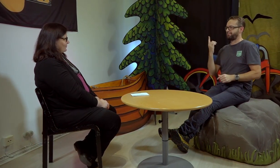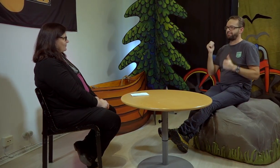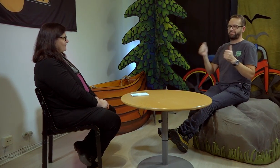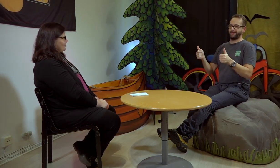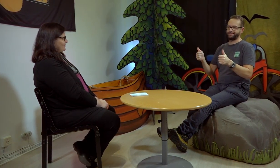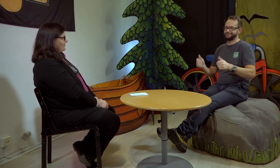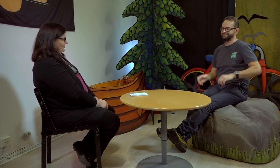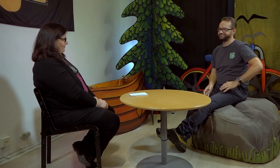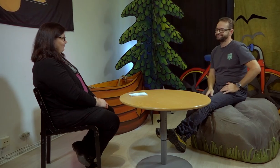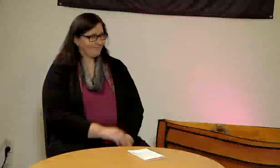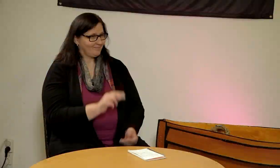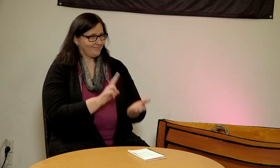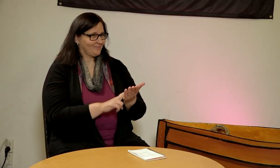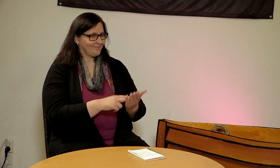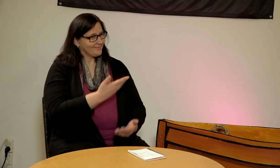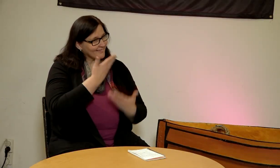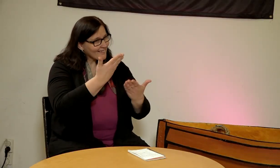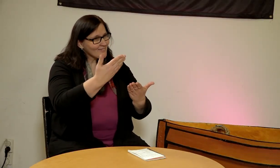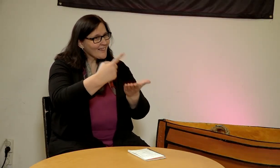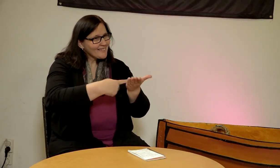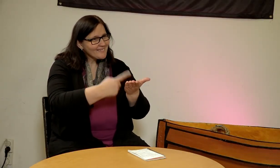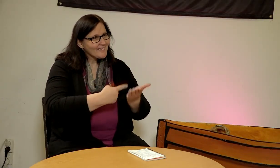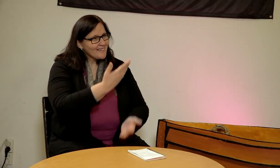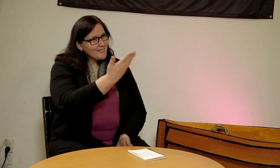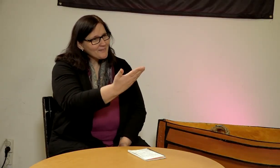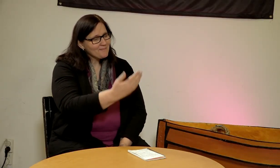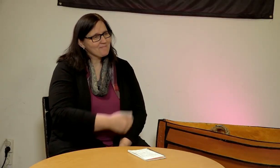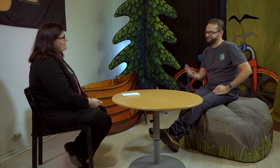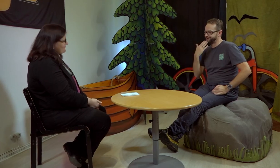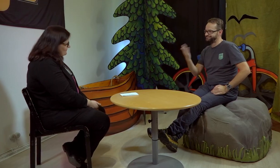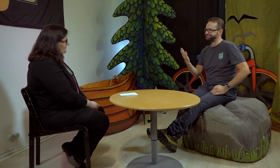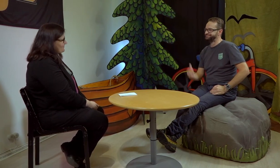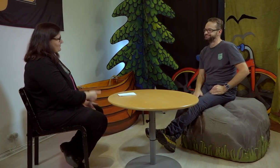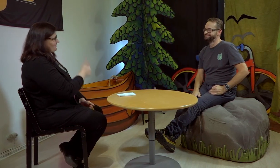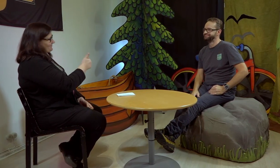paras perustus. Aamen. Kiitos sinulle haastattelusta. Kiitos.